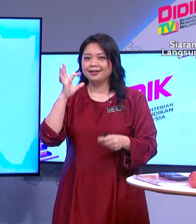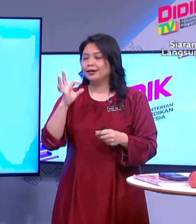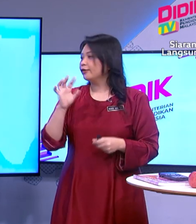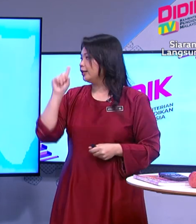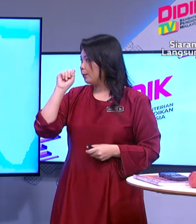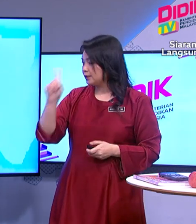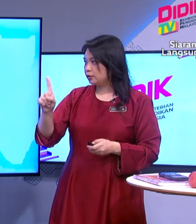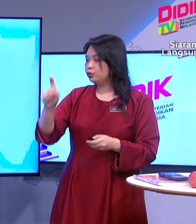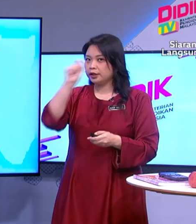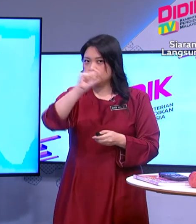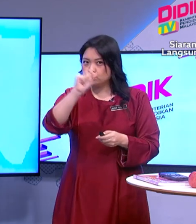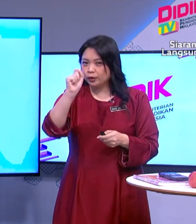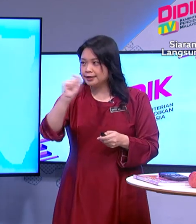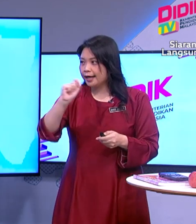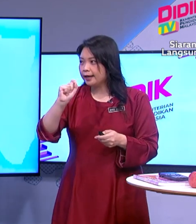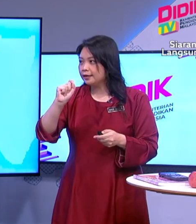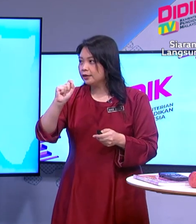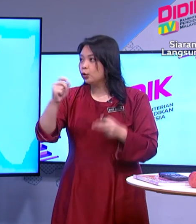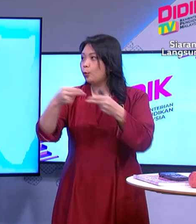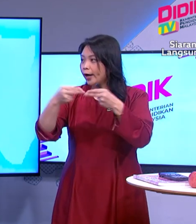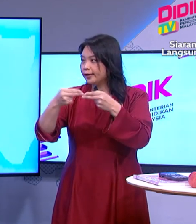kenopo satu kita Tuliskan hubungan